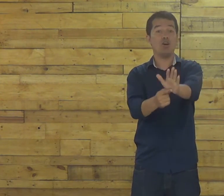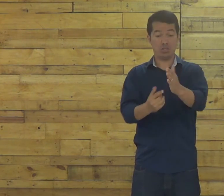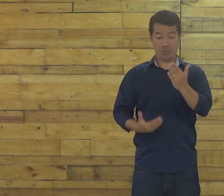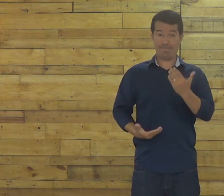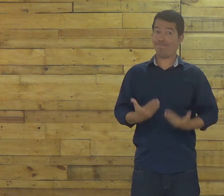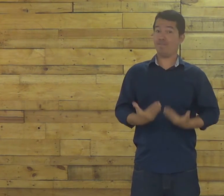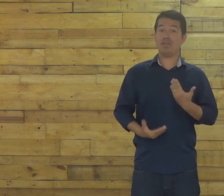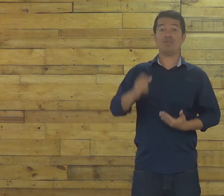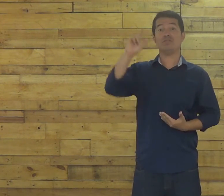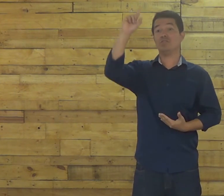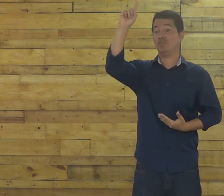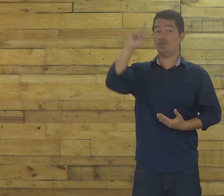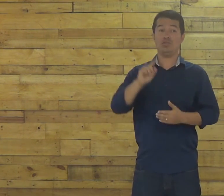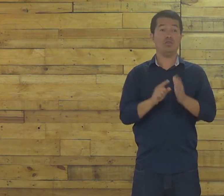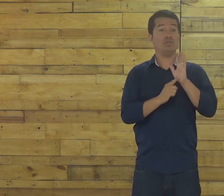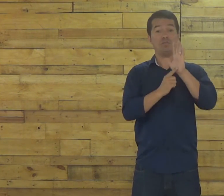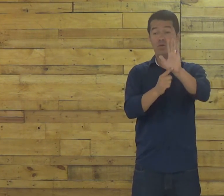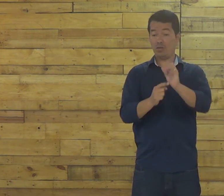Isso.